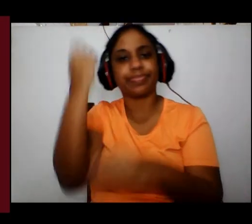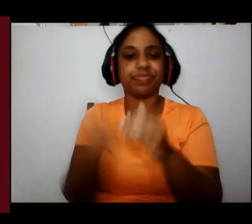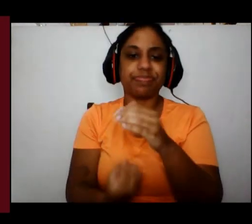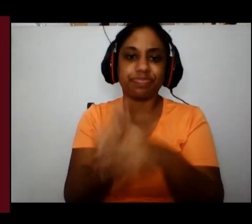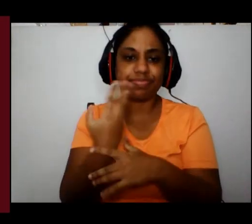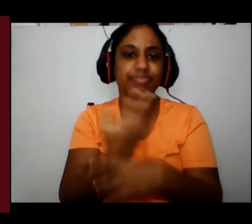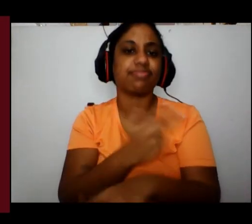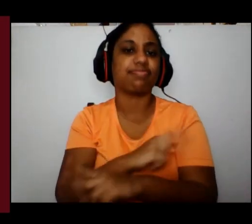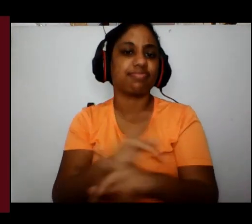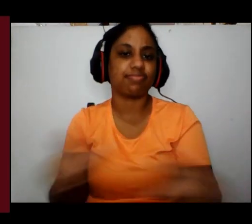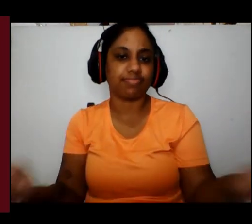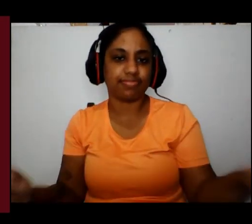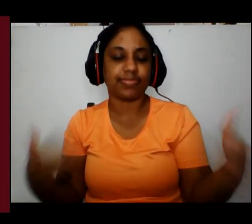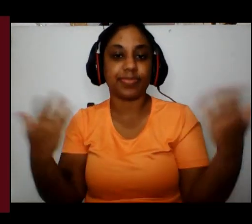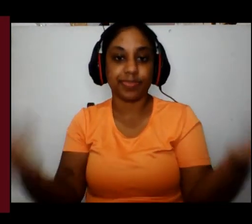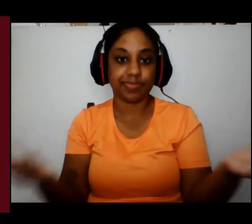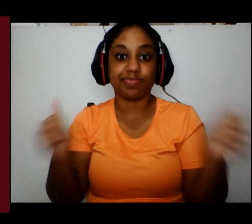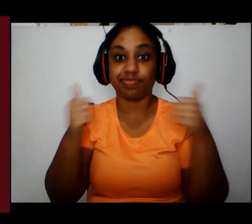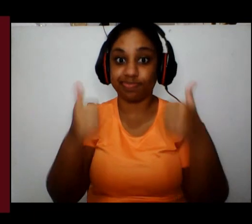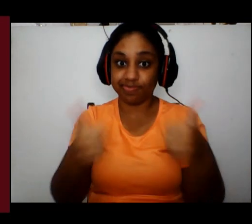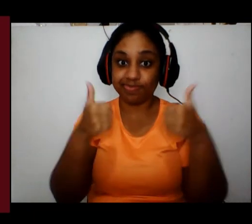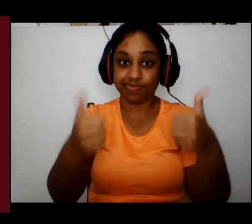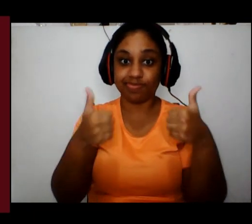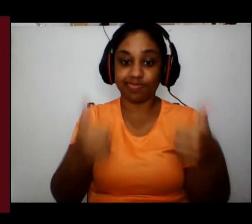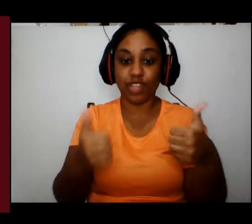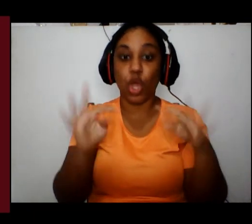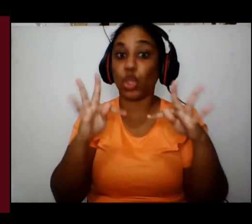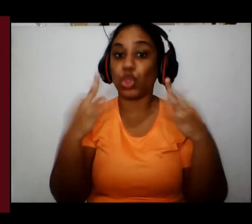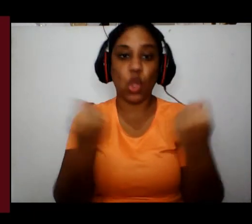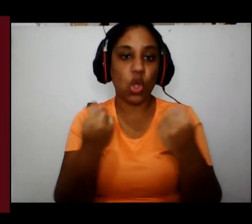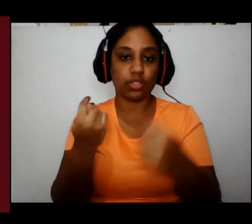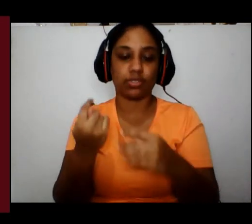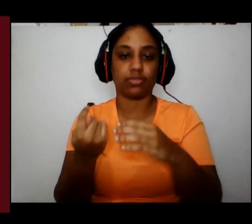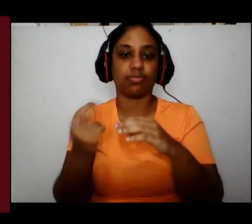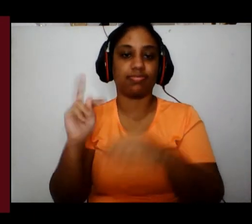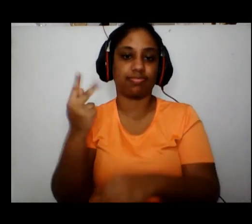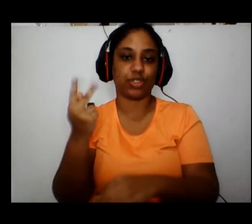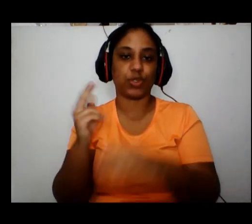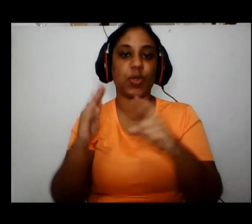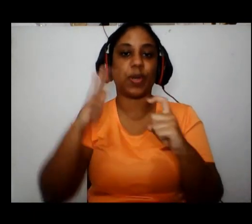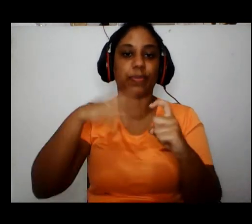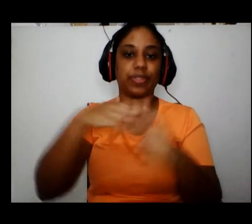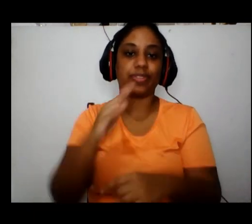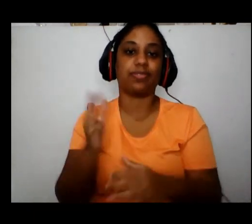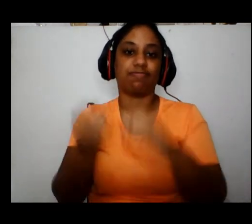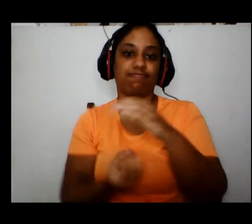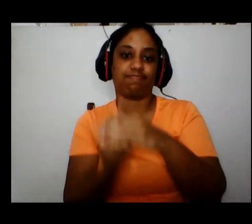criado e tantas outras coisas, tá bom? Então, todas essas histórias são chamadas